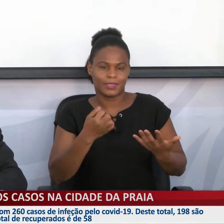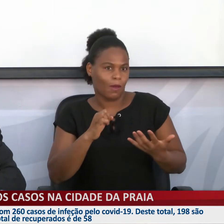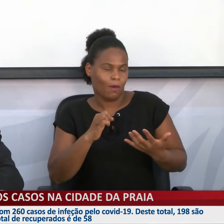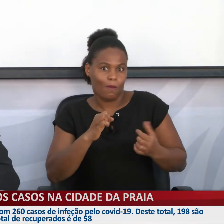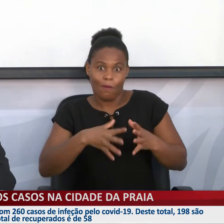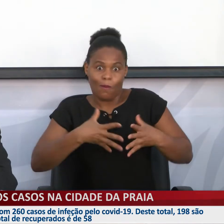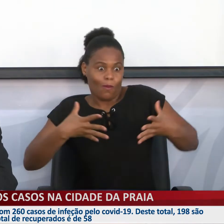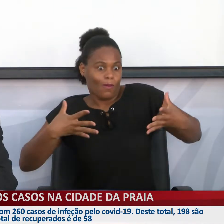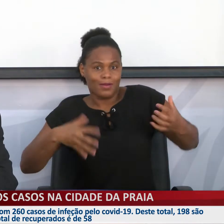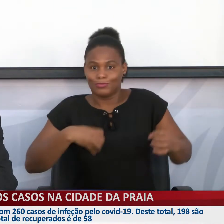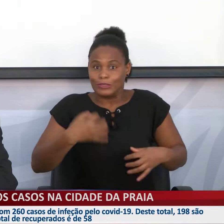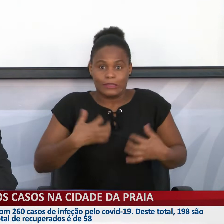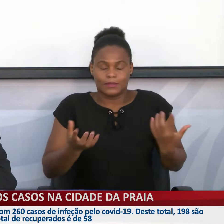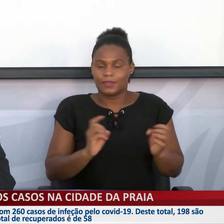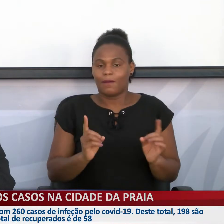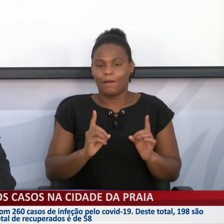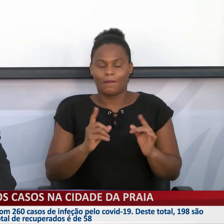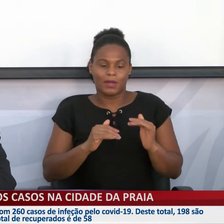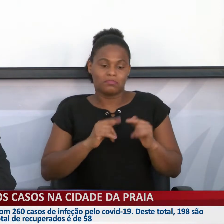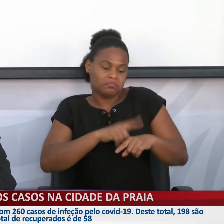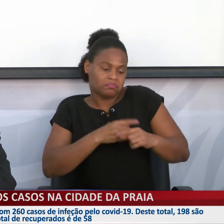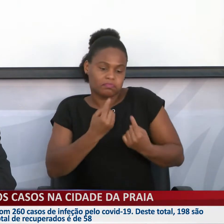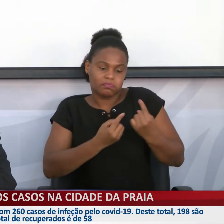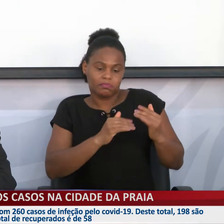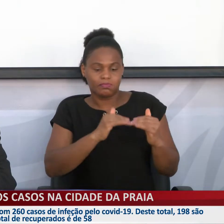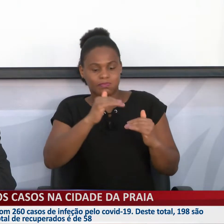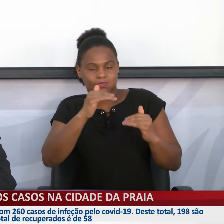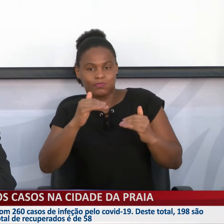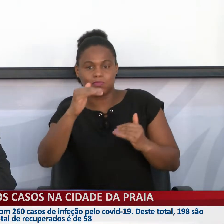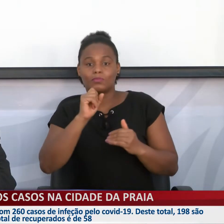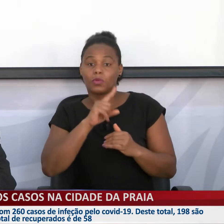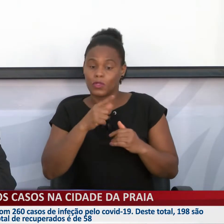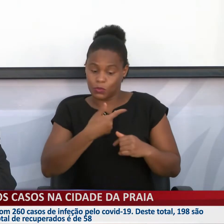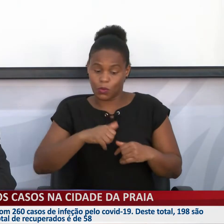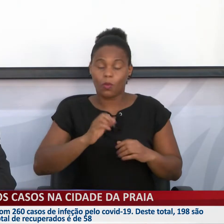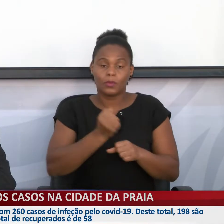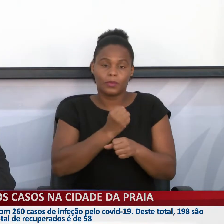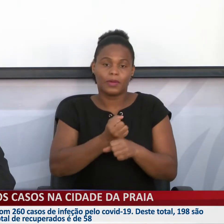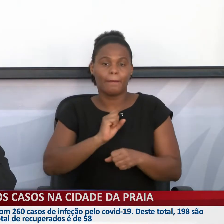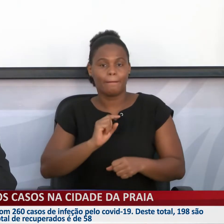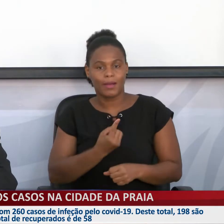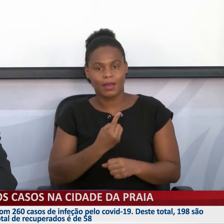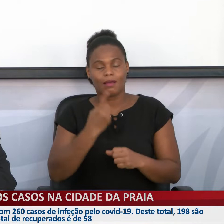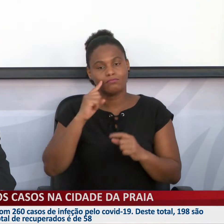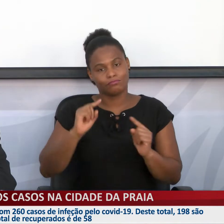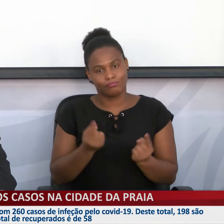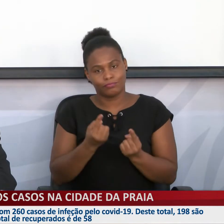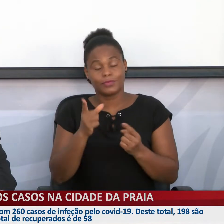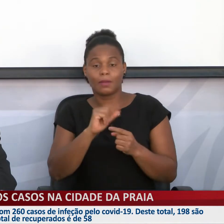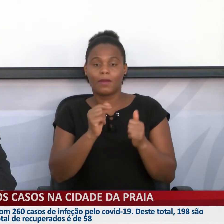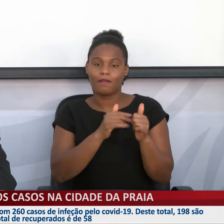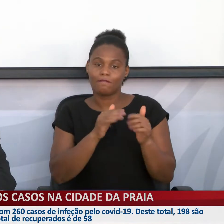gritante um aumento gradual e é isso mesmo que nós estamos a trabalhar no sentido de mitigar